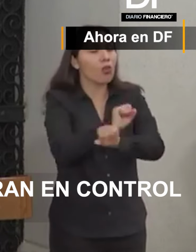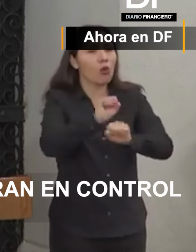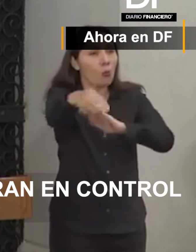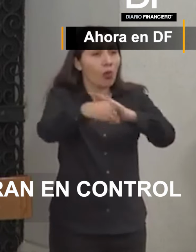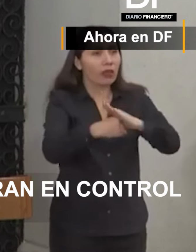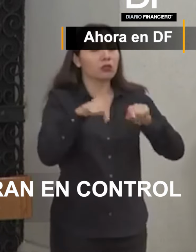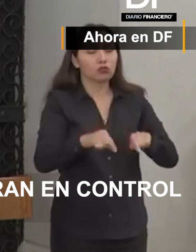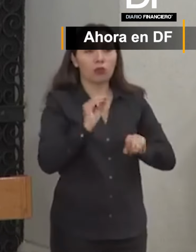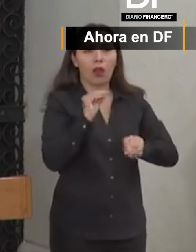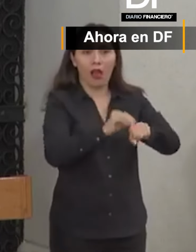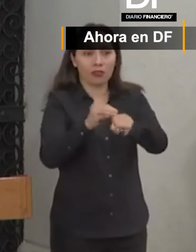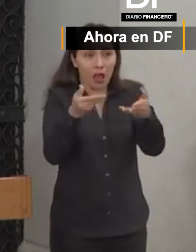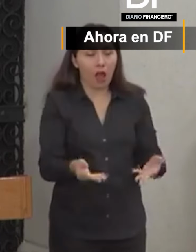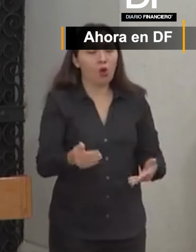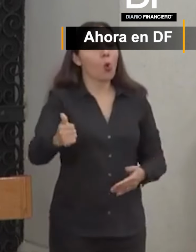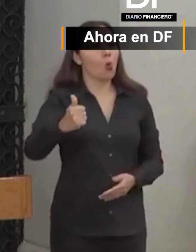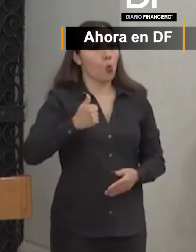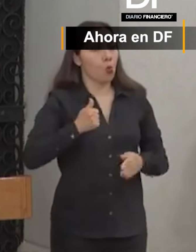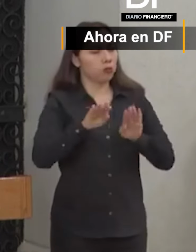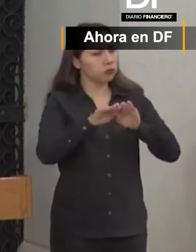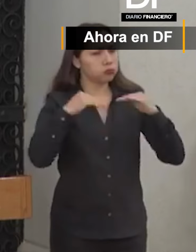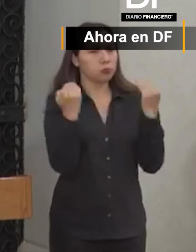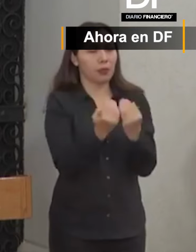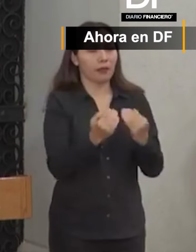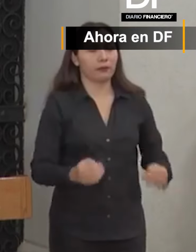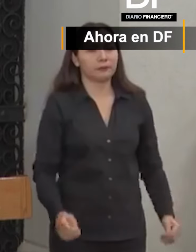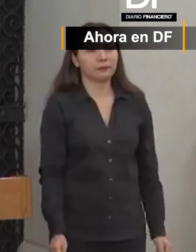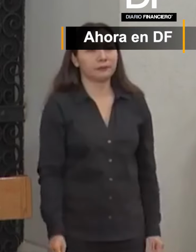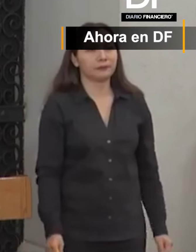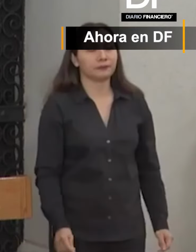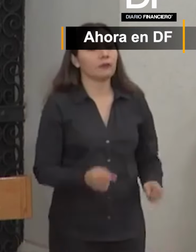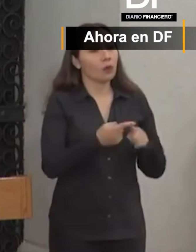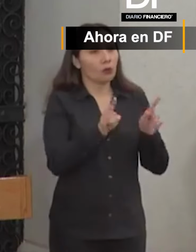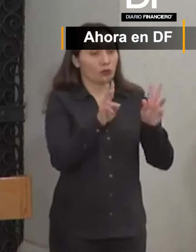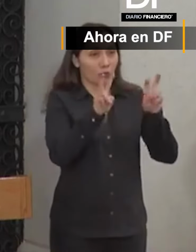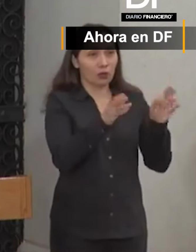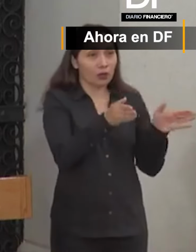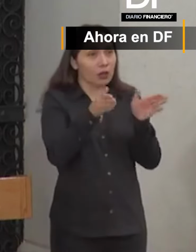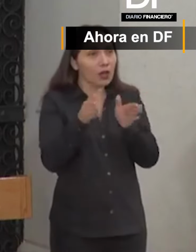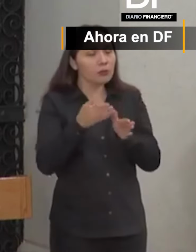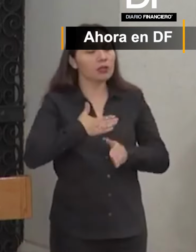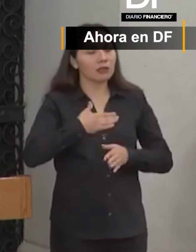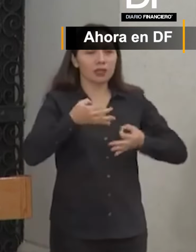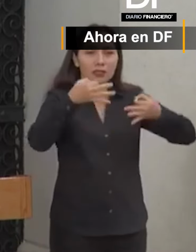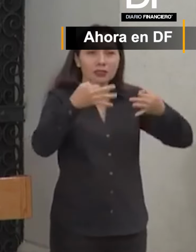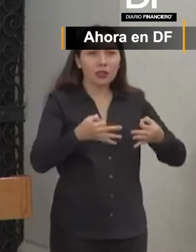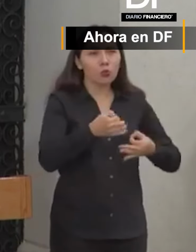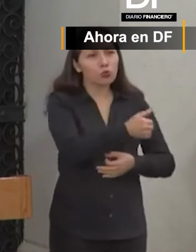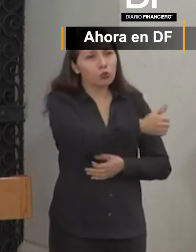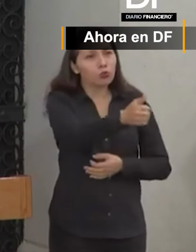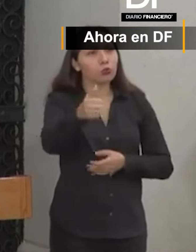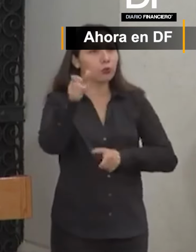que acabo de anunciar se cumplan íntegramente. Por otra parte, quiero asegurarle a todos